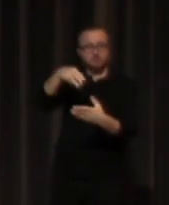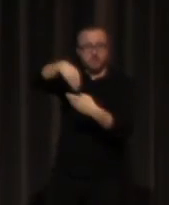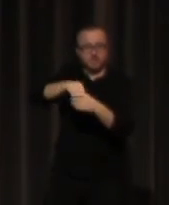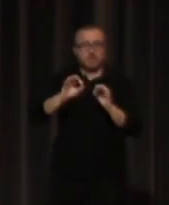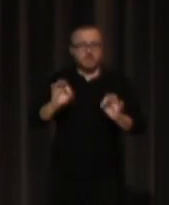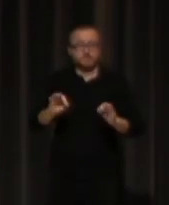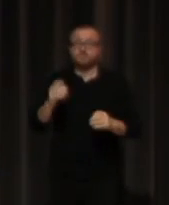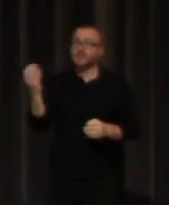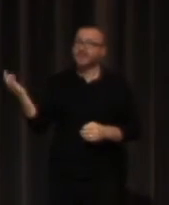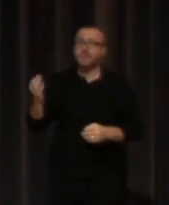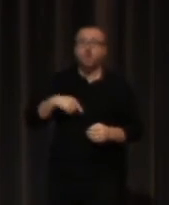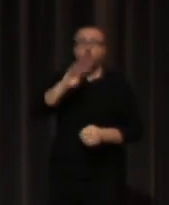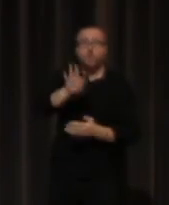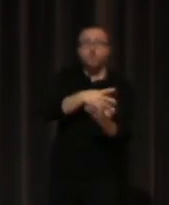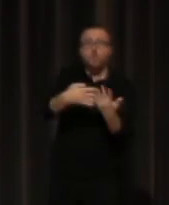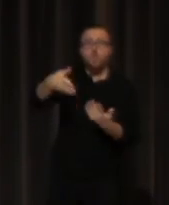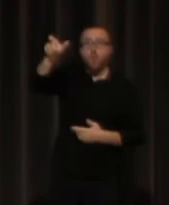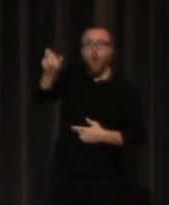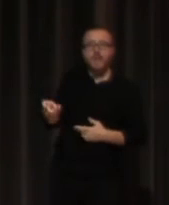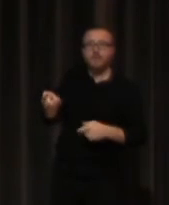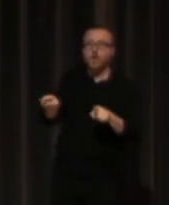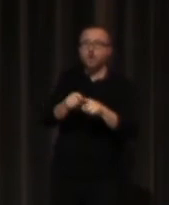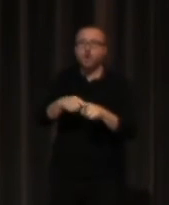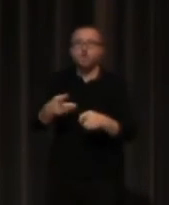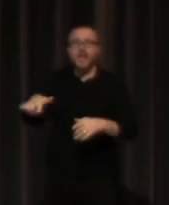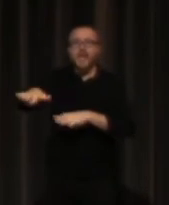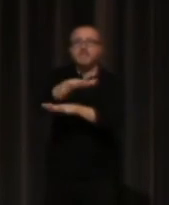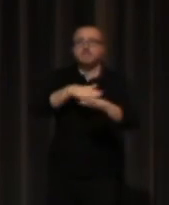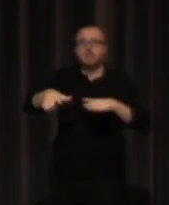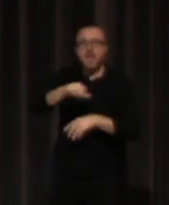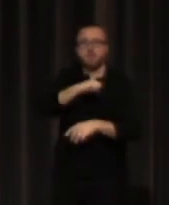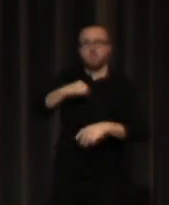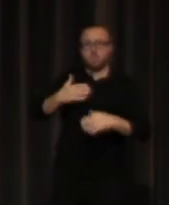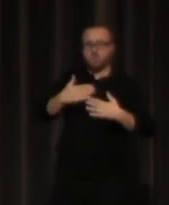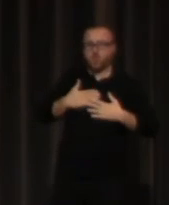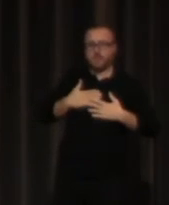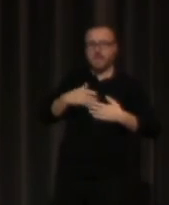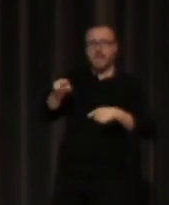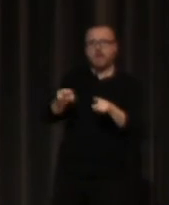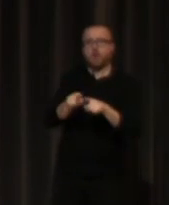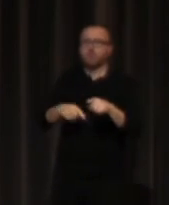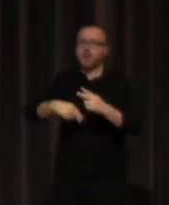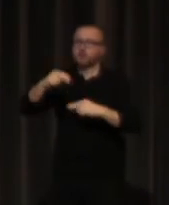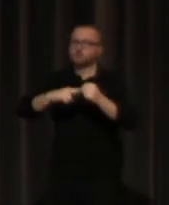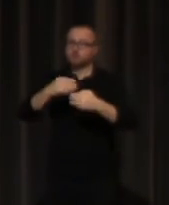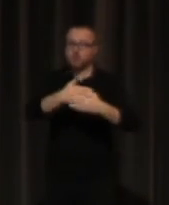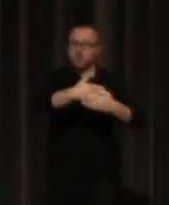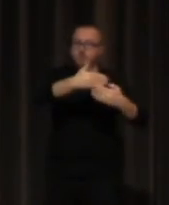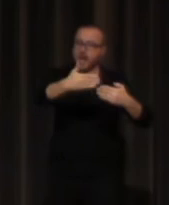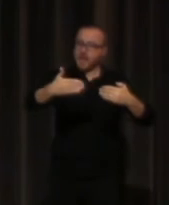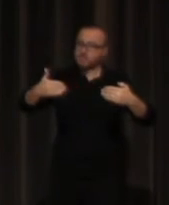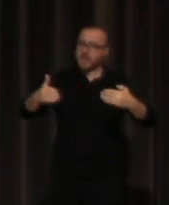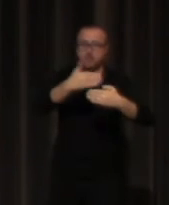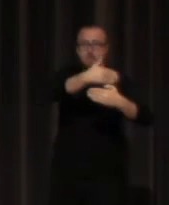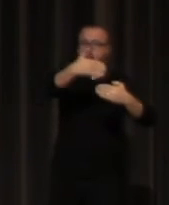construir-se és un espai propi. Han d'engruixir tant com poden aquests murs de paraules que estan al seu voltant